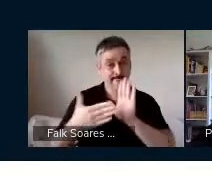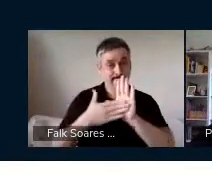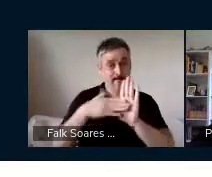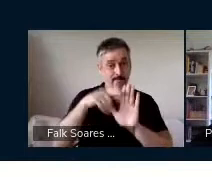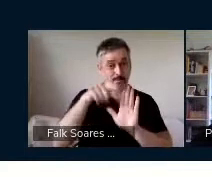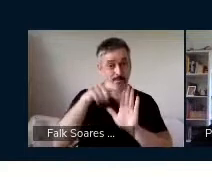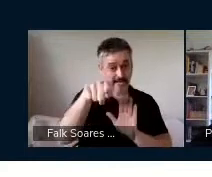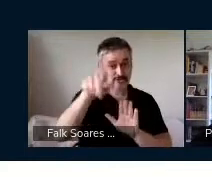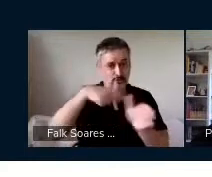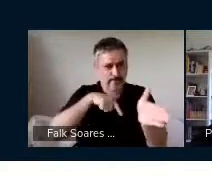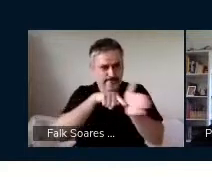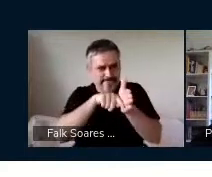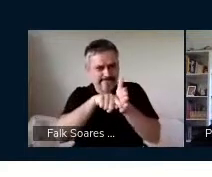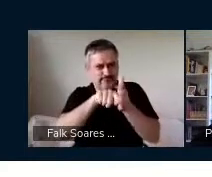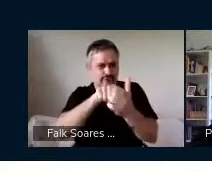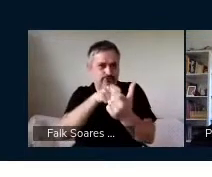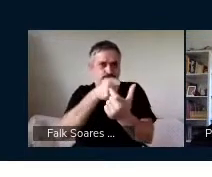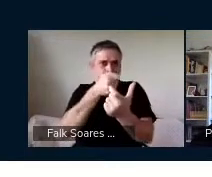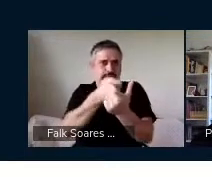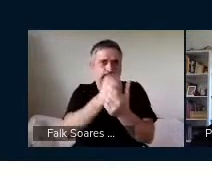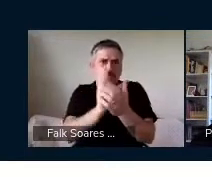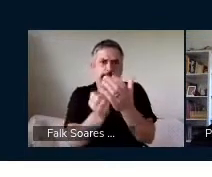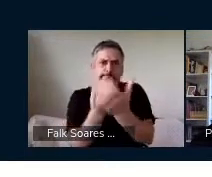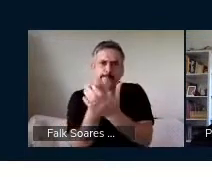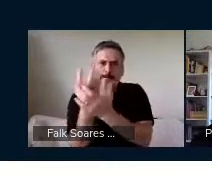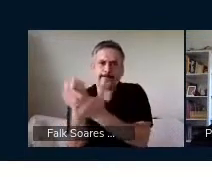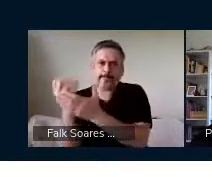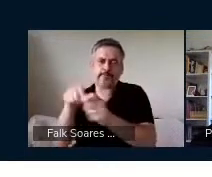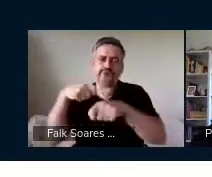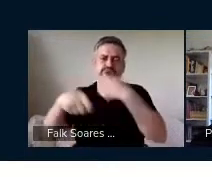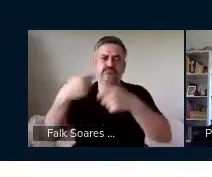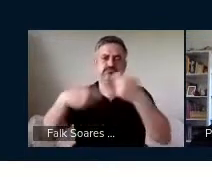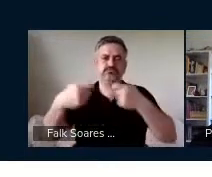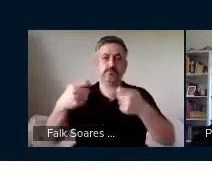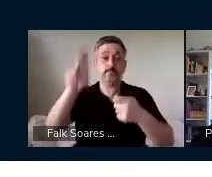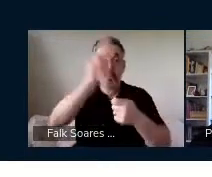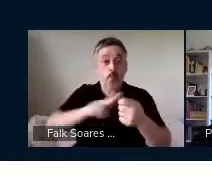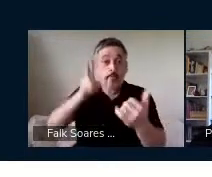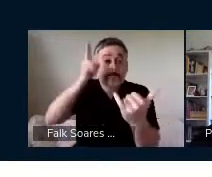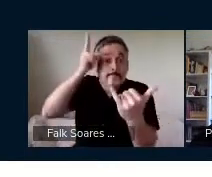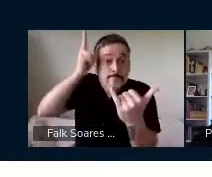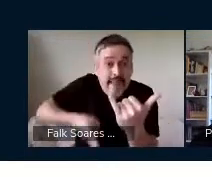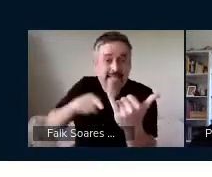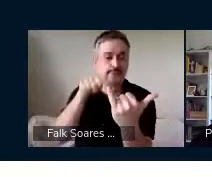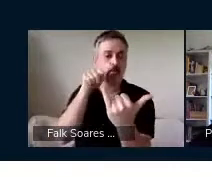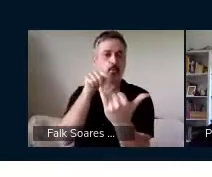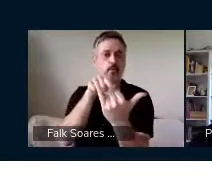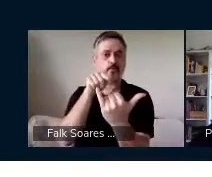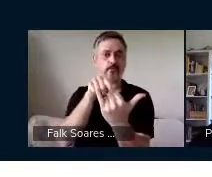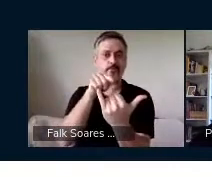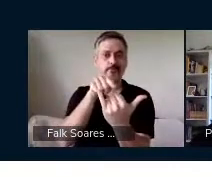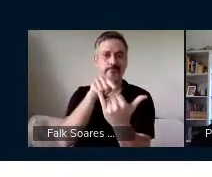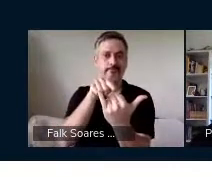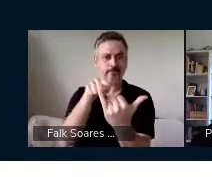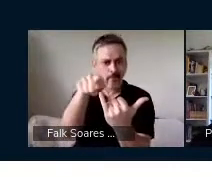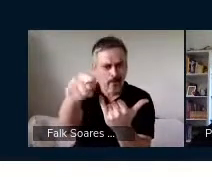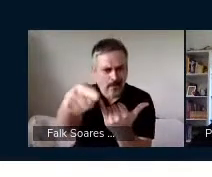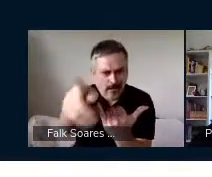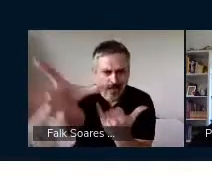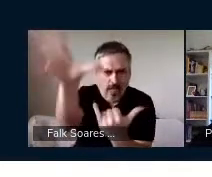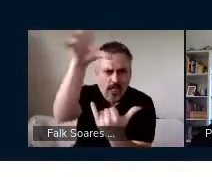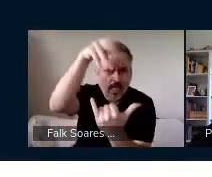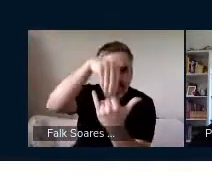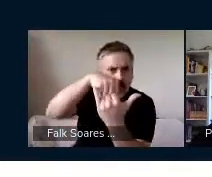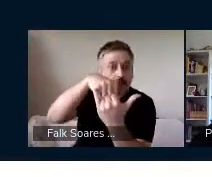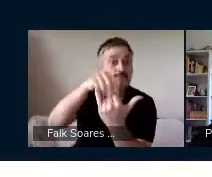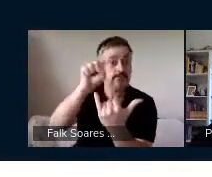sinais-termos, que identificamos que não havia uma correspondência com o conceito, e a partir de então, a